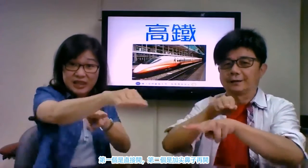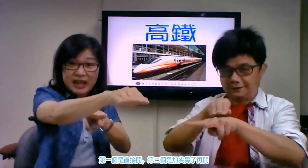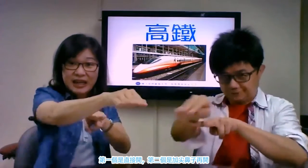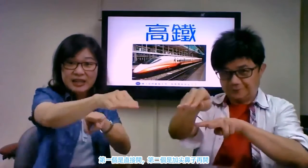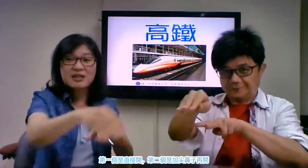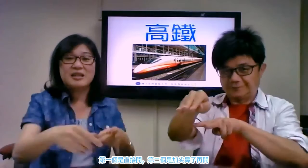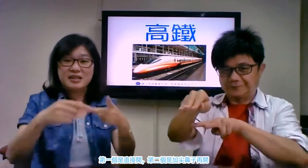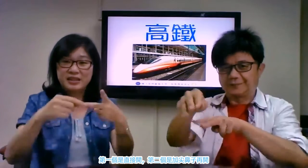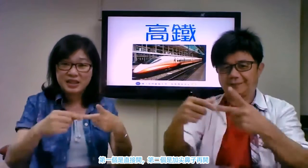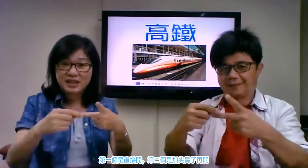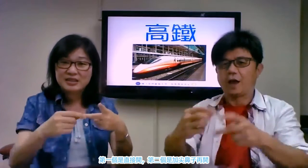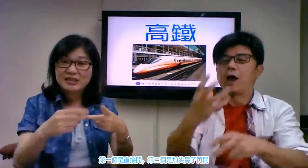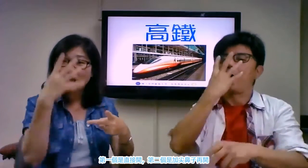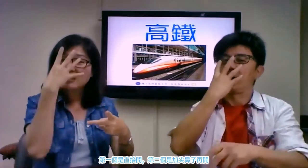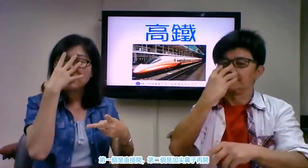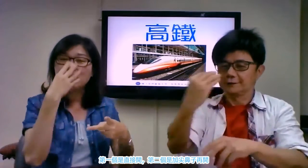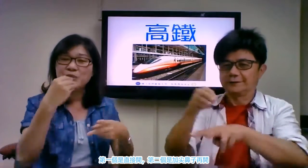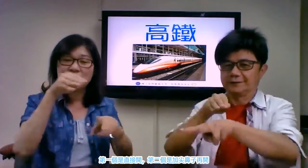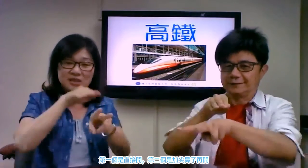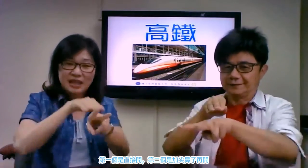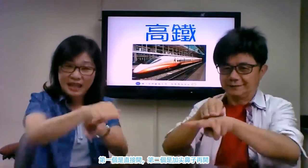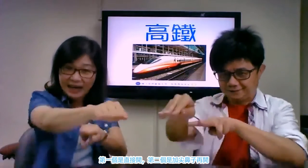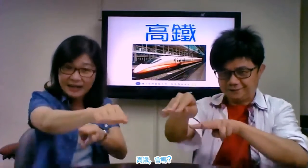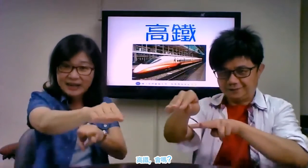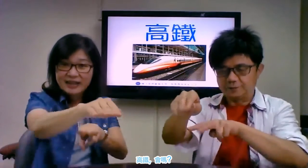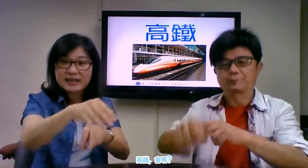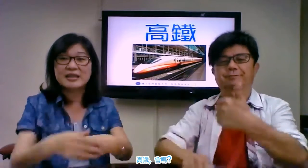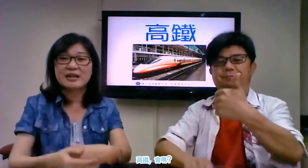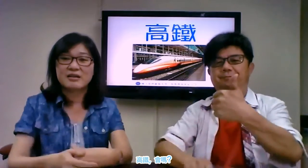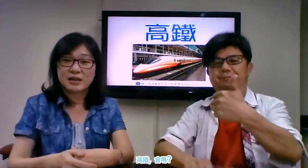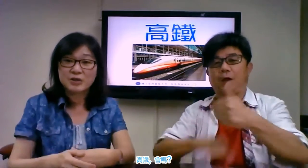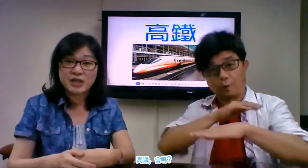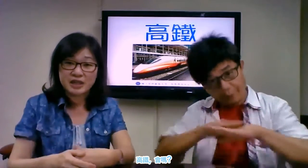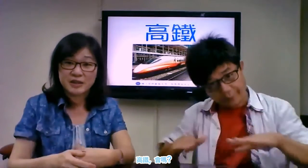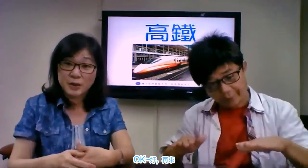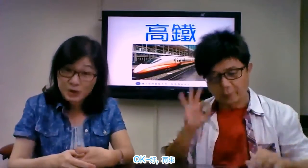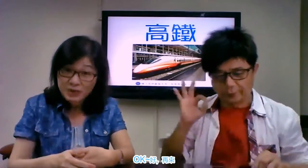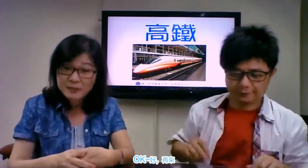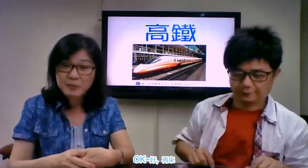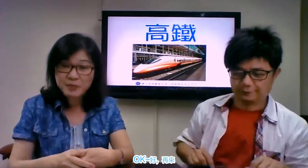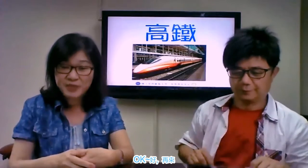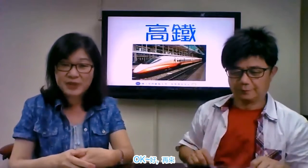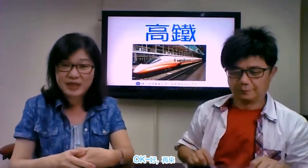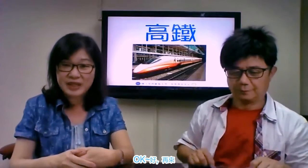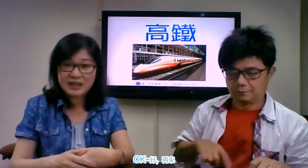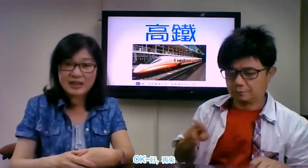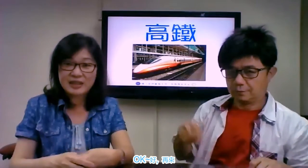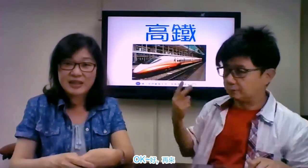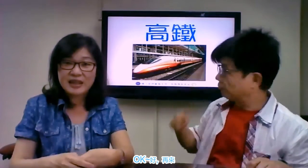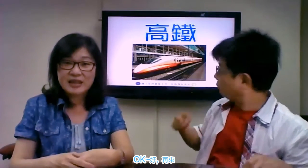开，第二个加尖鼻子再开，高铁会吗 ？OK，